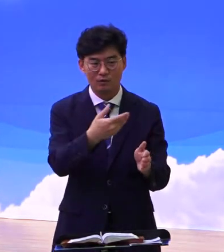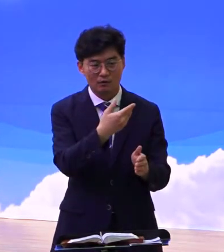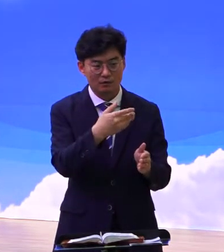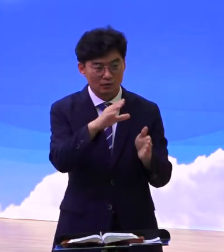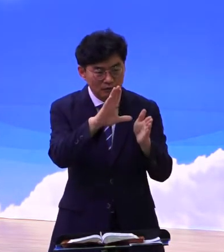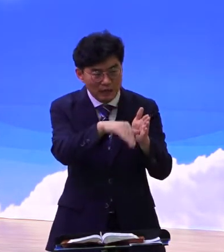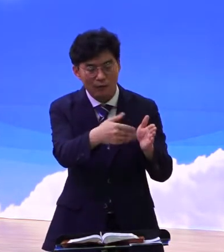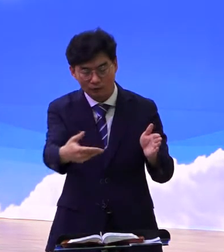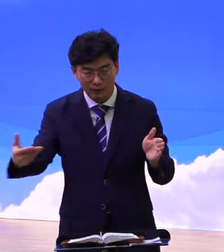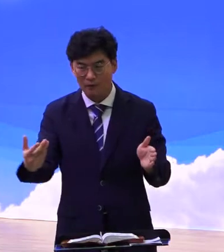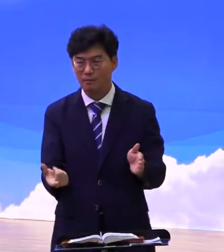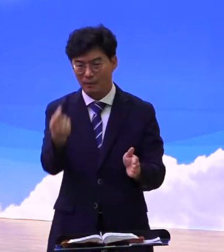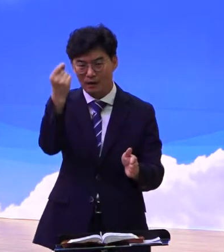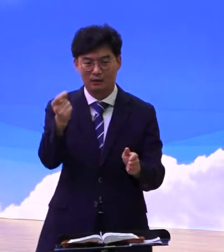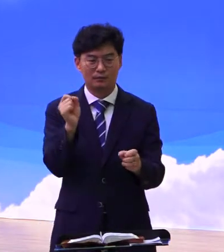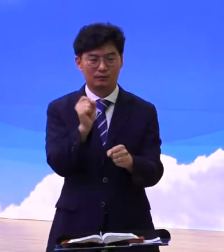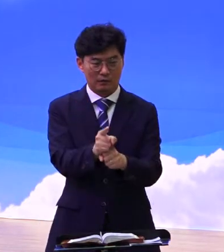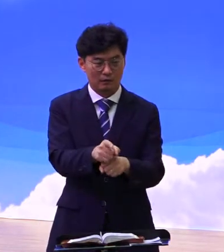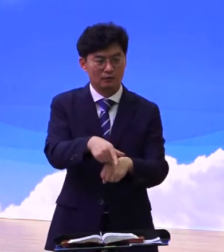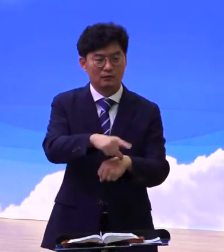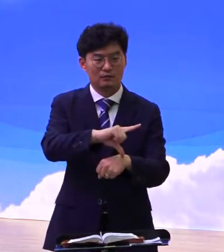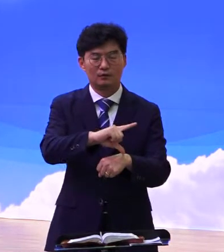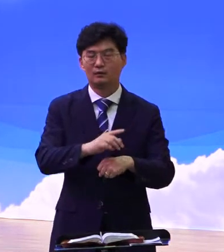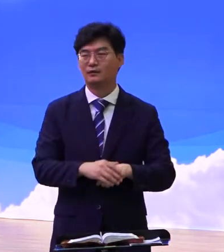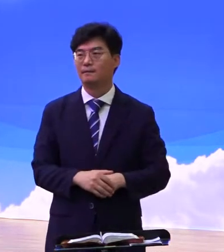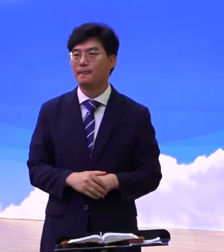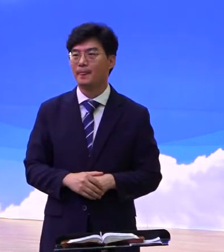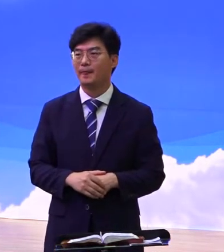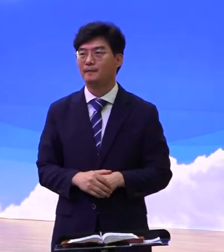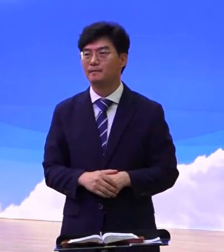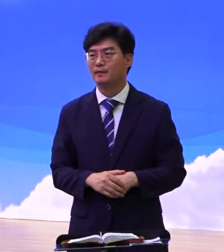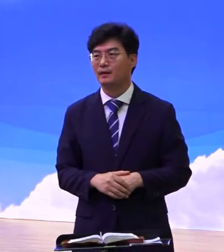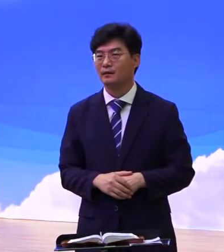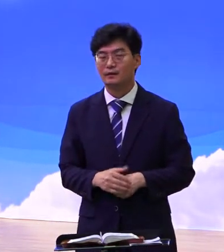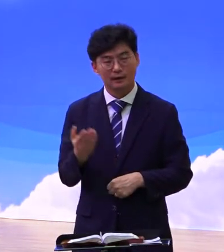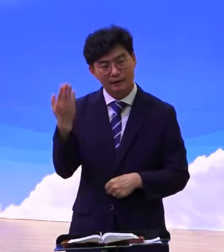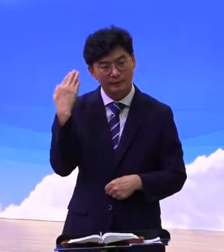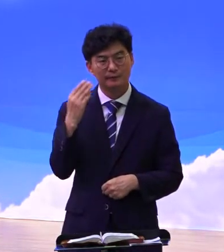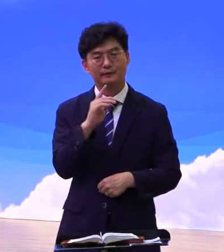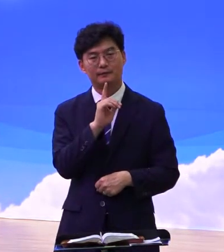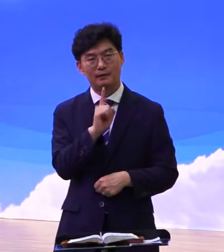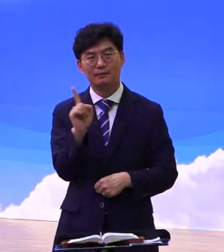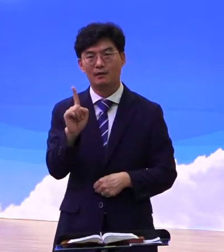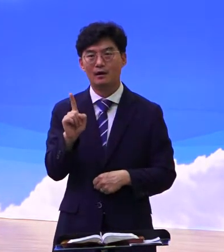고대 그리스의 철학자 헤라클레이토스는 세상의 모든 것은 변한다,